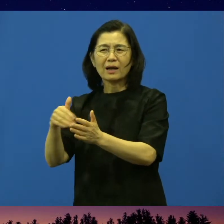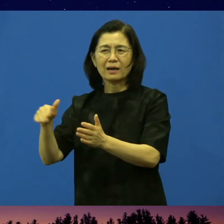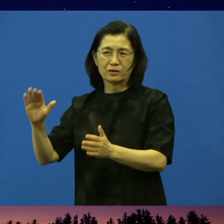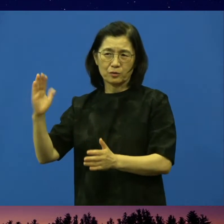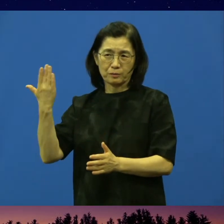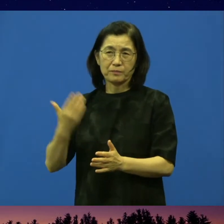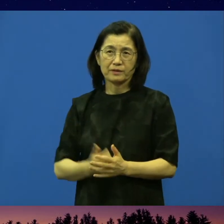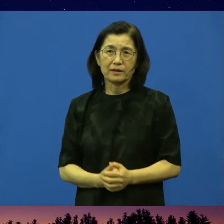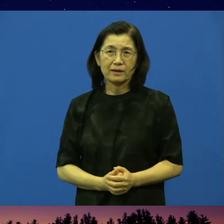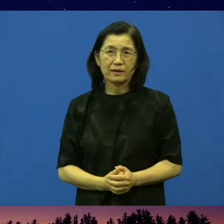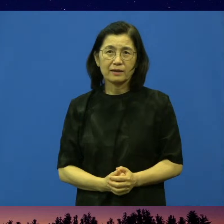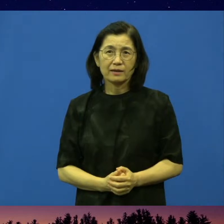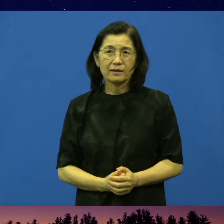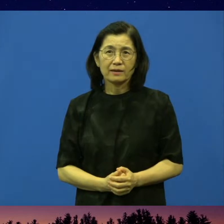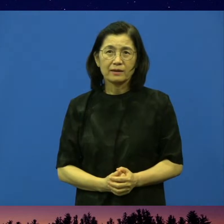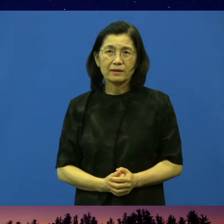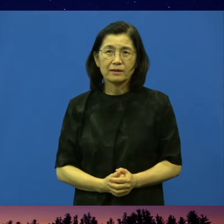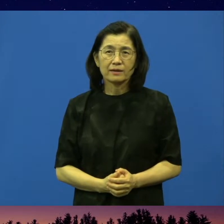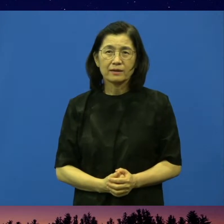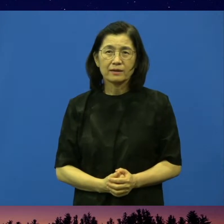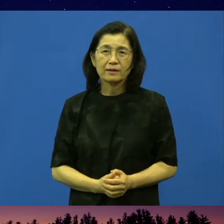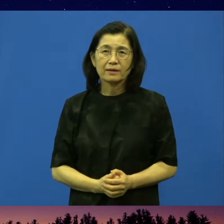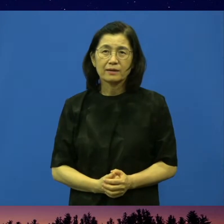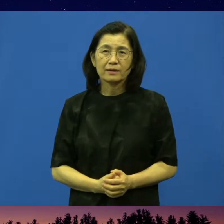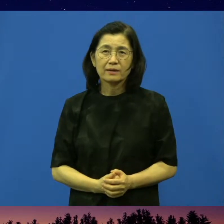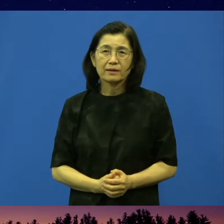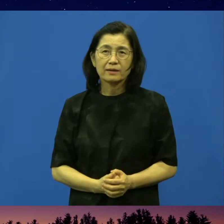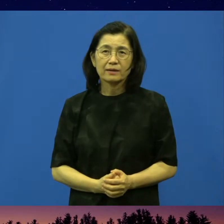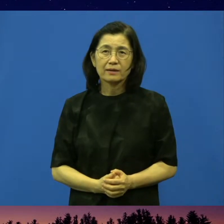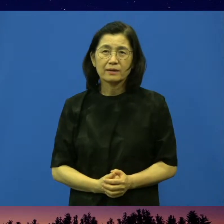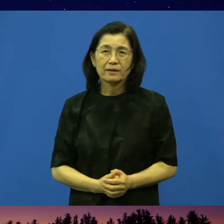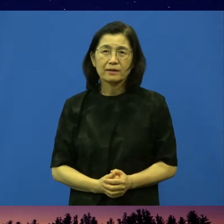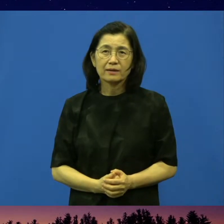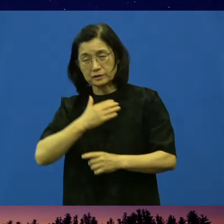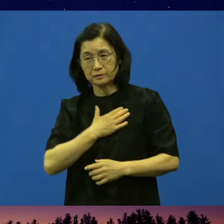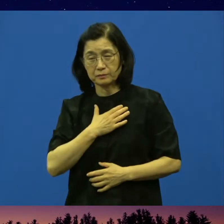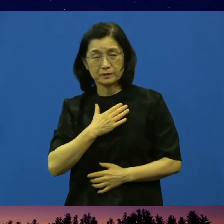근데 계속 유혹을 하는 거죠. 거짓된 속삭임들이에요.